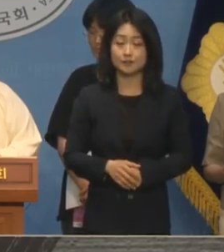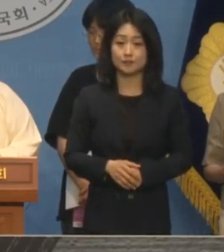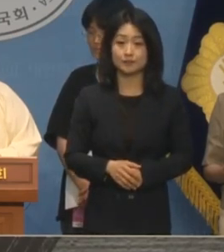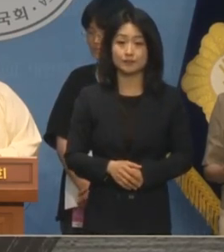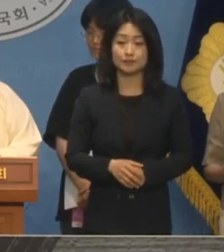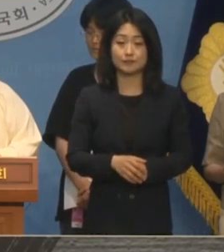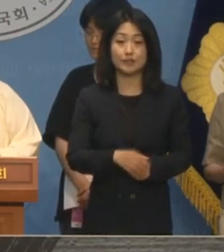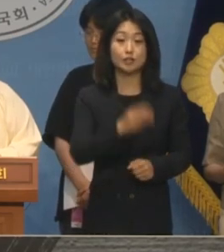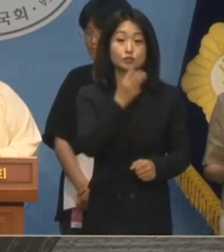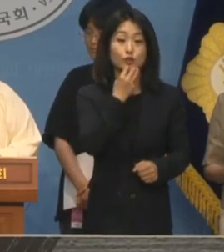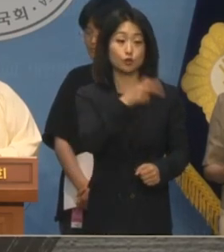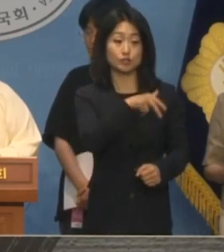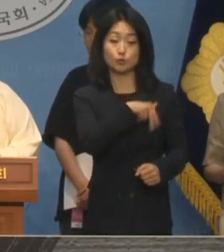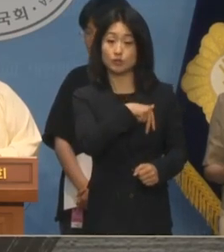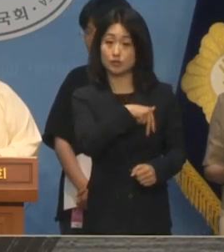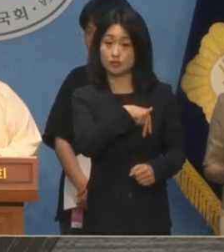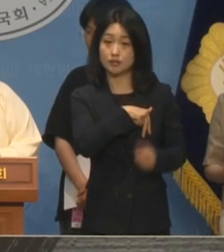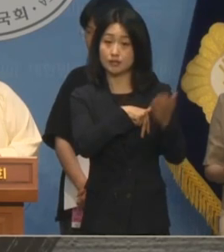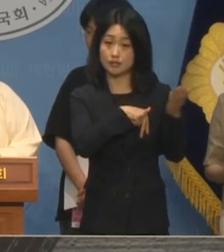시의회나